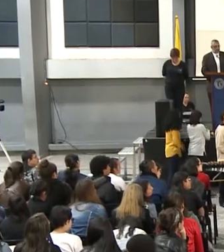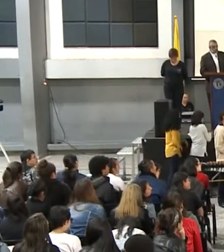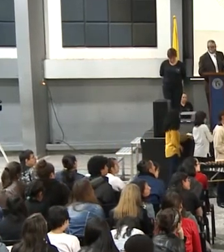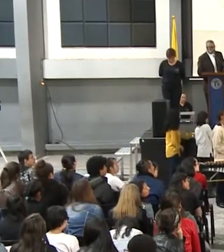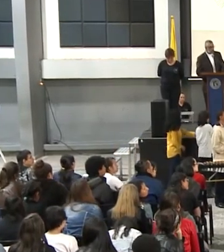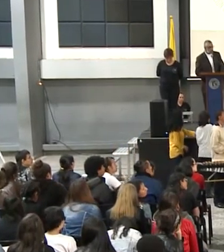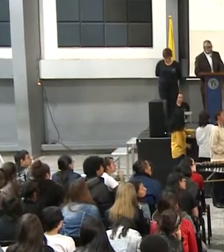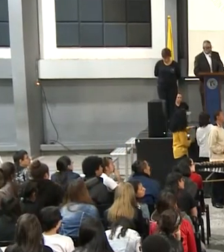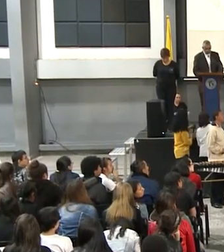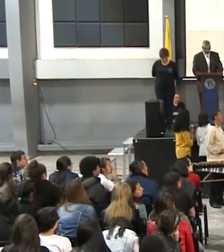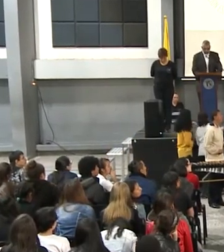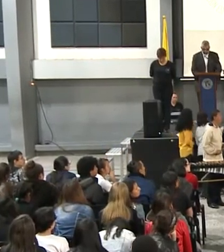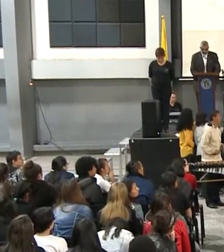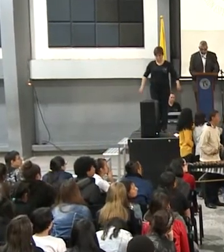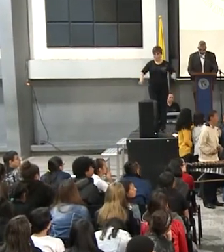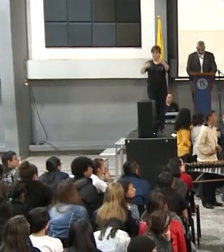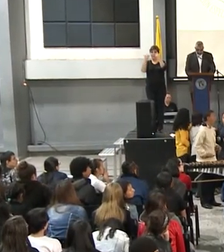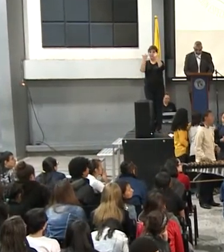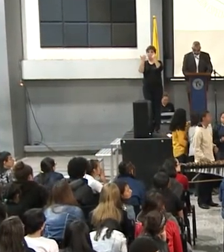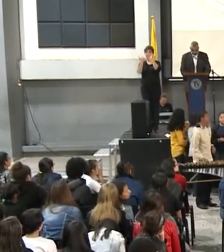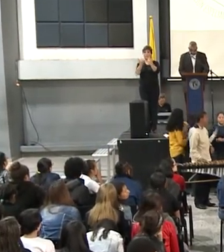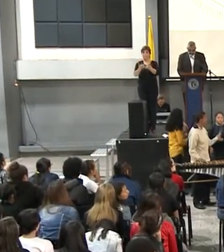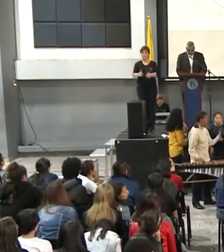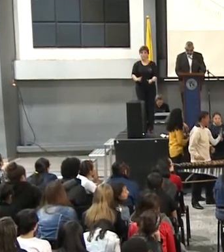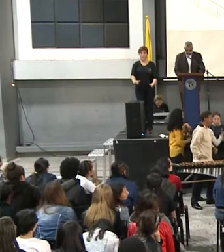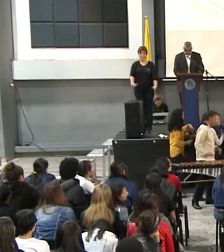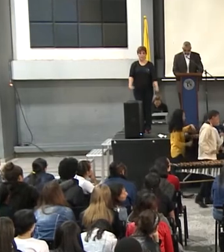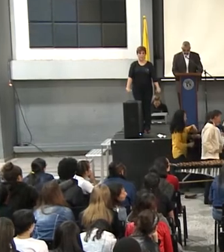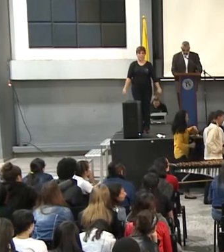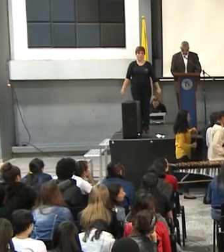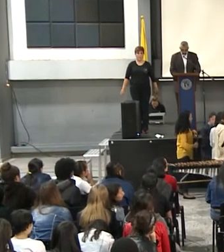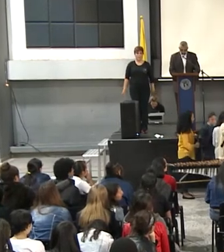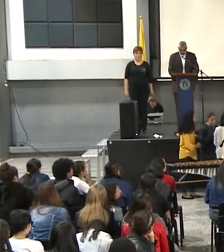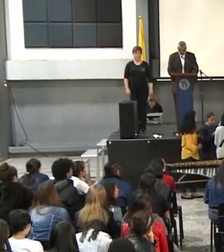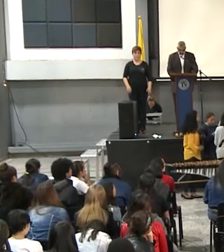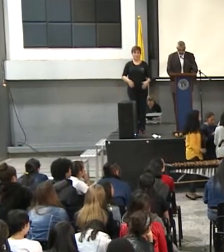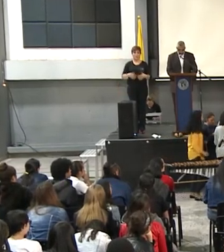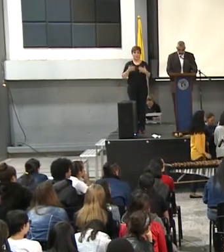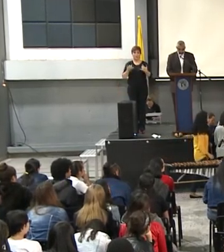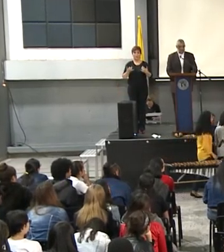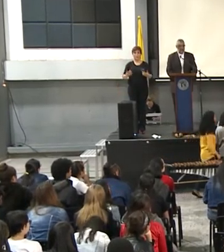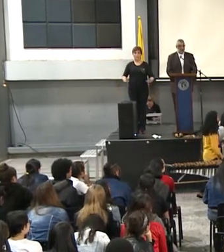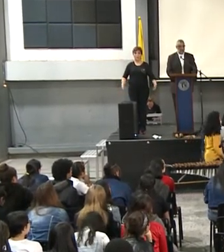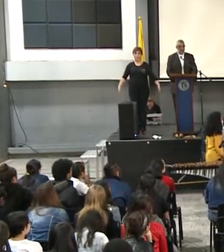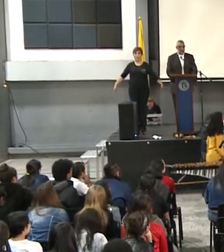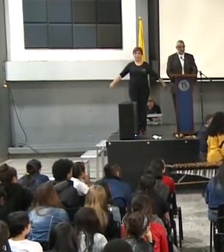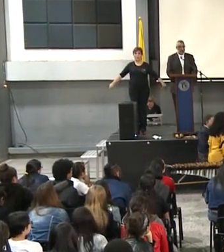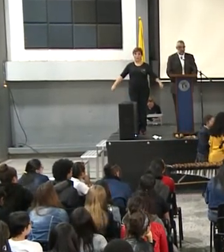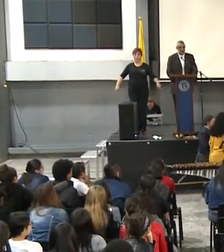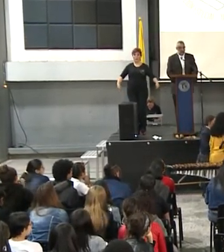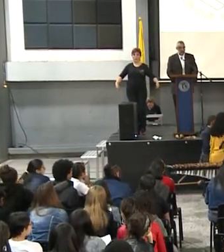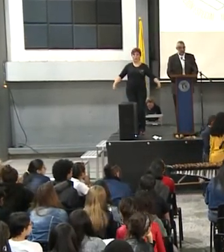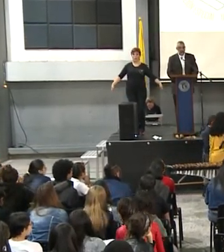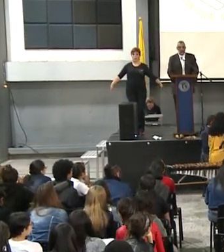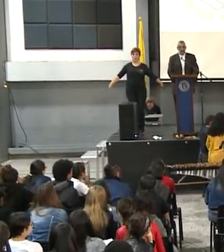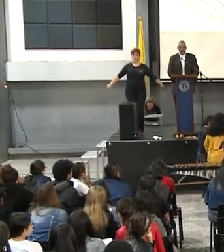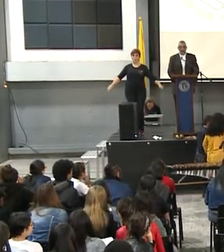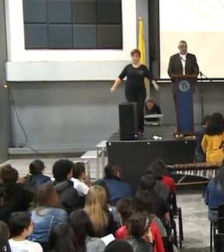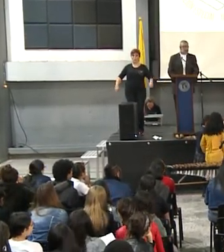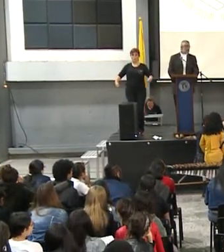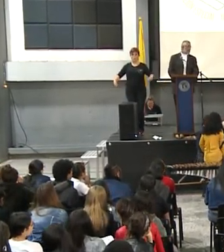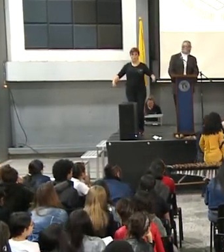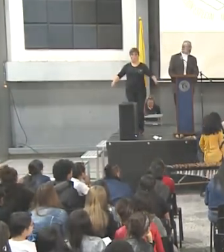y para finalizar vamos con una cumbia que se llama que viva el